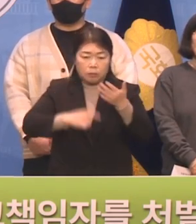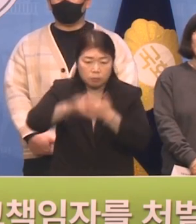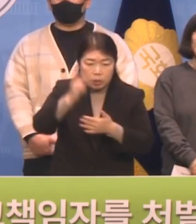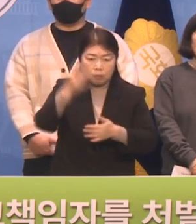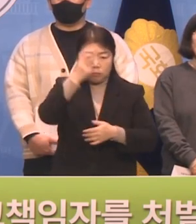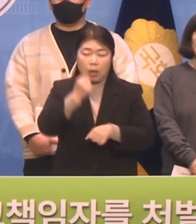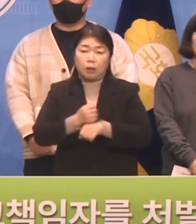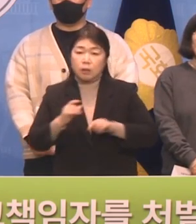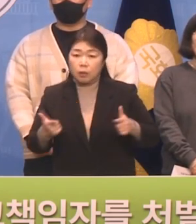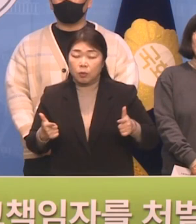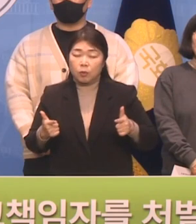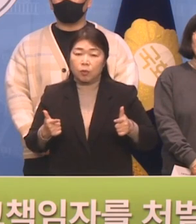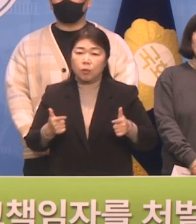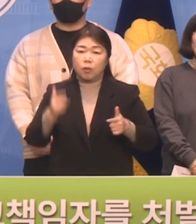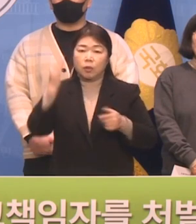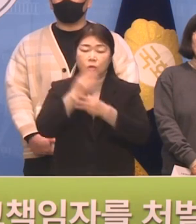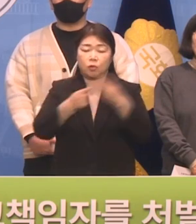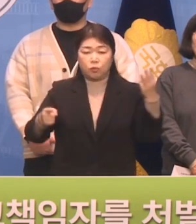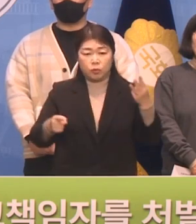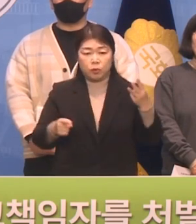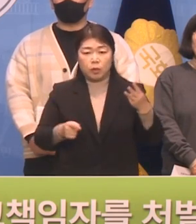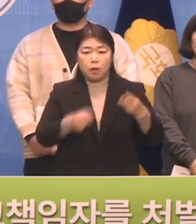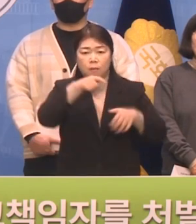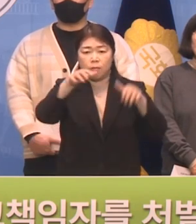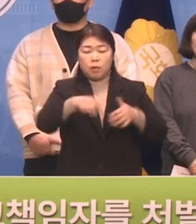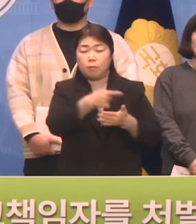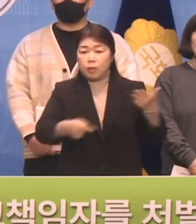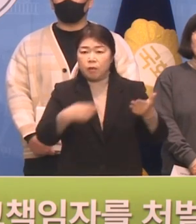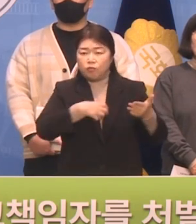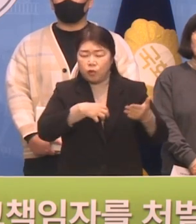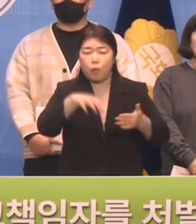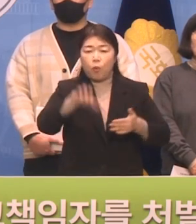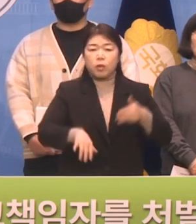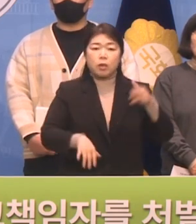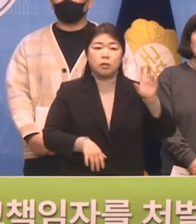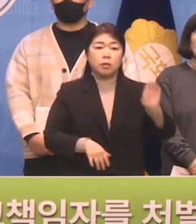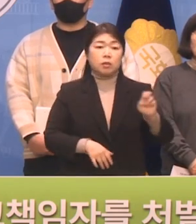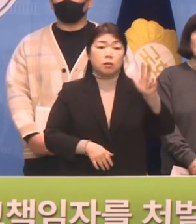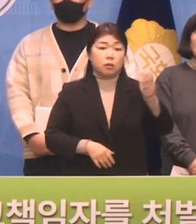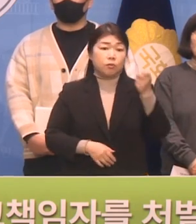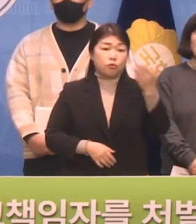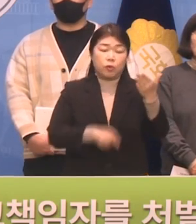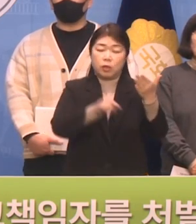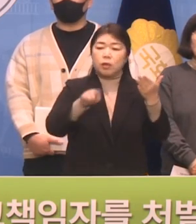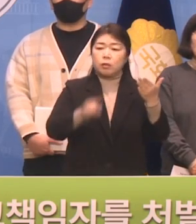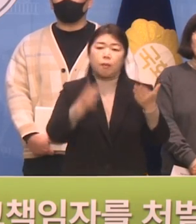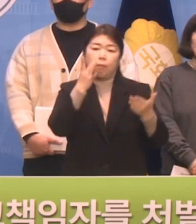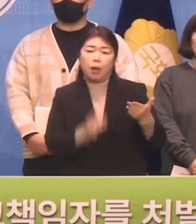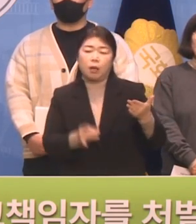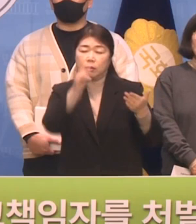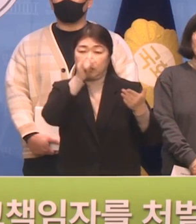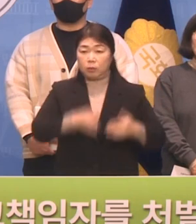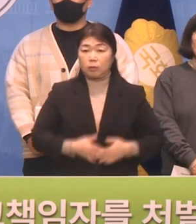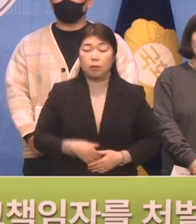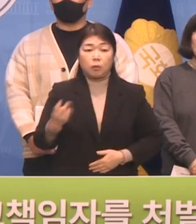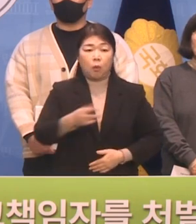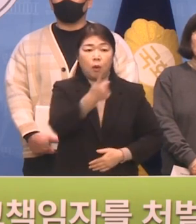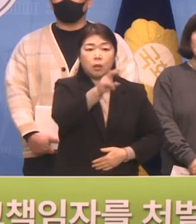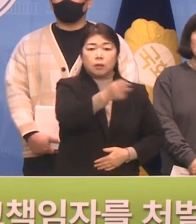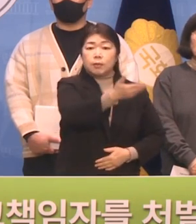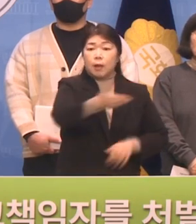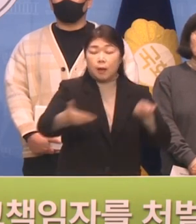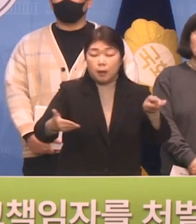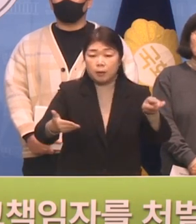재우려 지역 79개에서도 빠져 있었습니다. 참사 전날이었던 7월 14일 금광 홍수통제소는